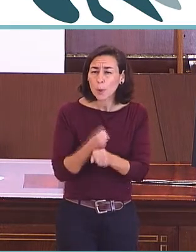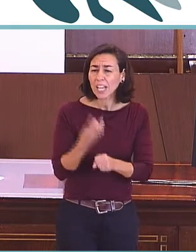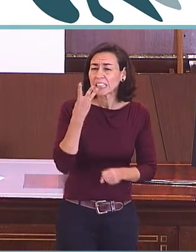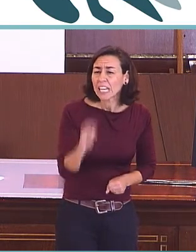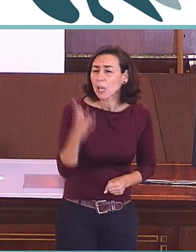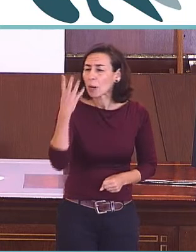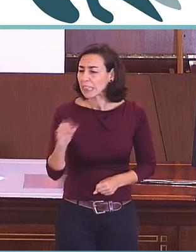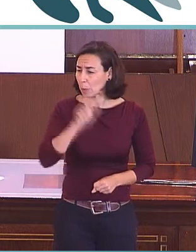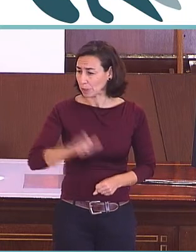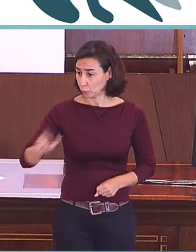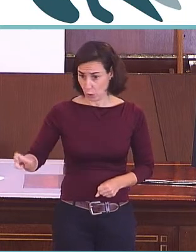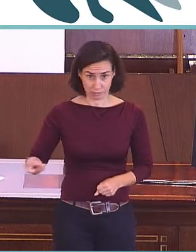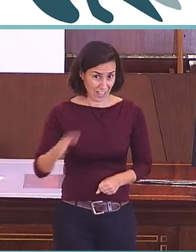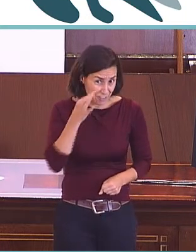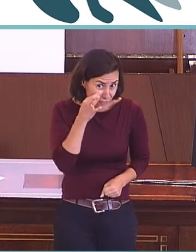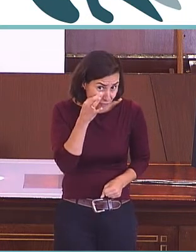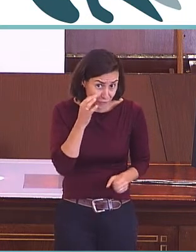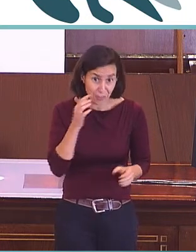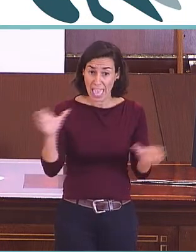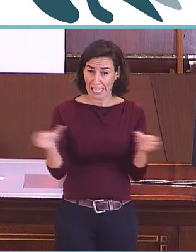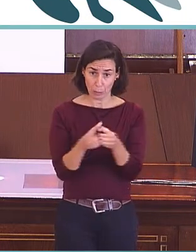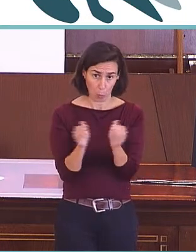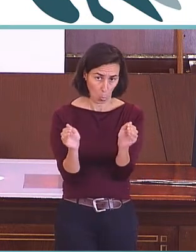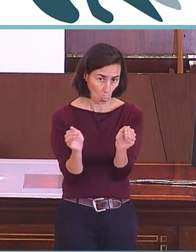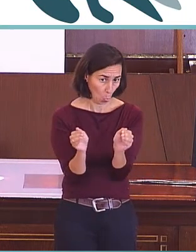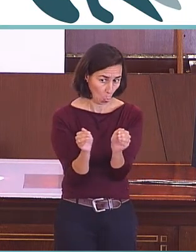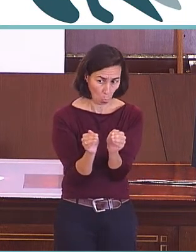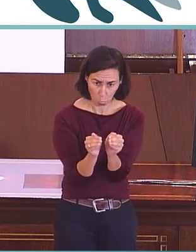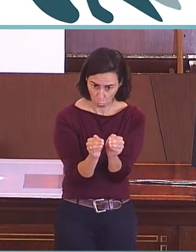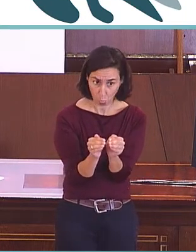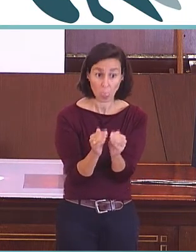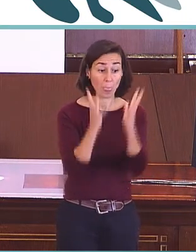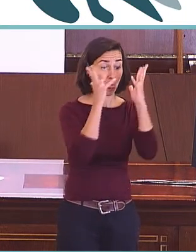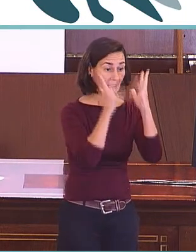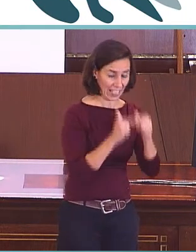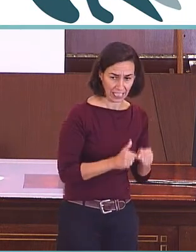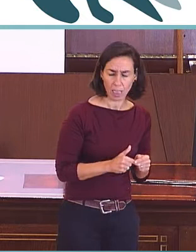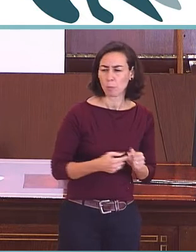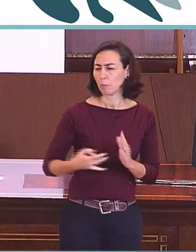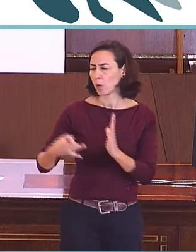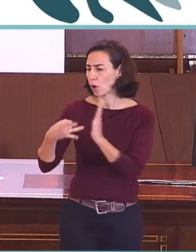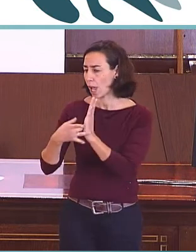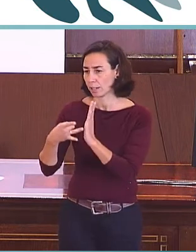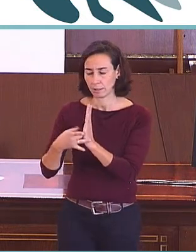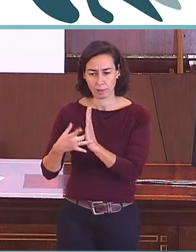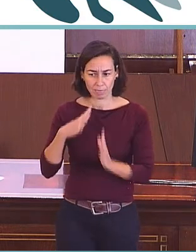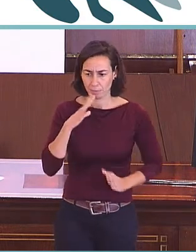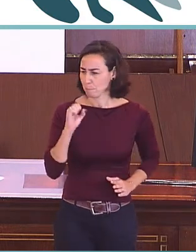es un equipo muy pequeño desde el punto de vista cuantitativo pero desde el punto de vista cualitativo es un magnífico equipo compenetrado